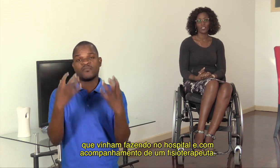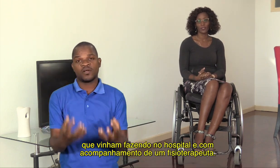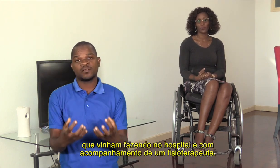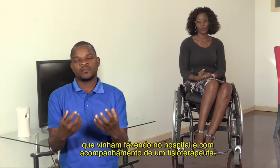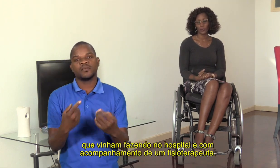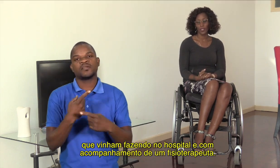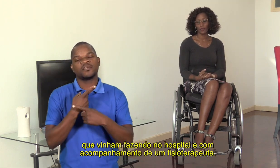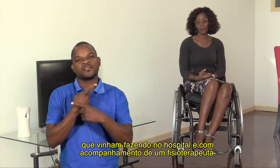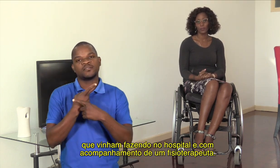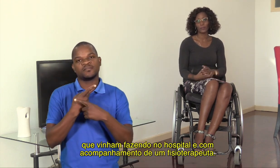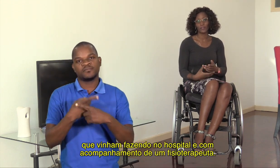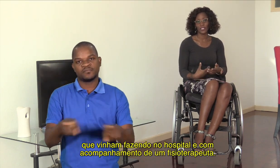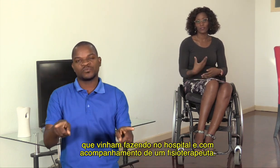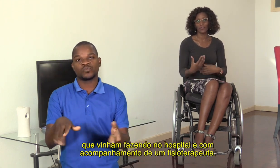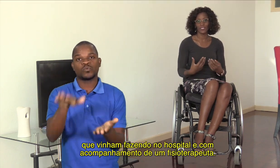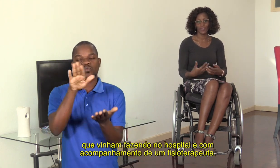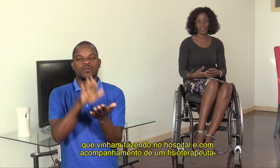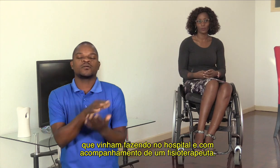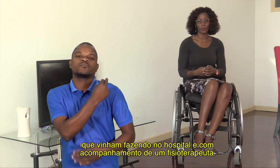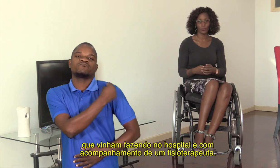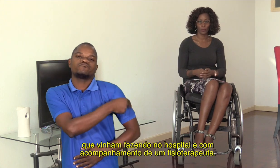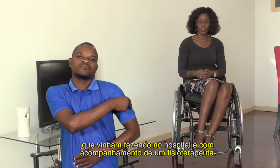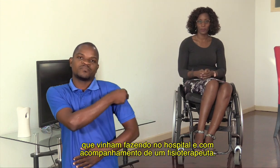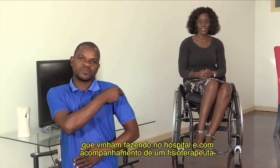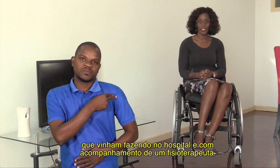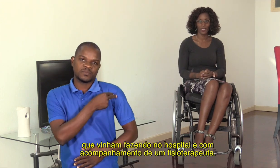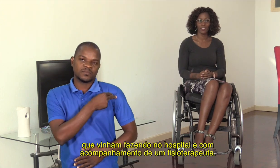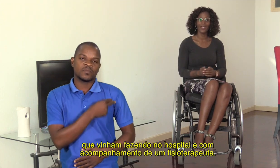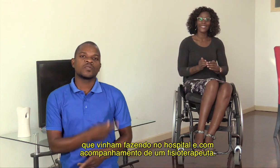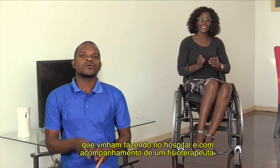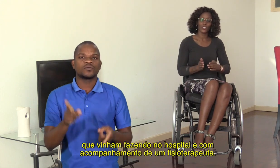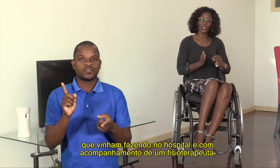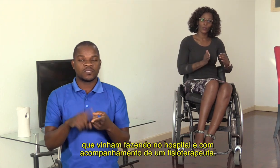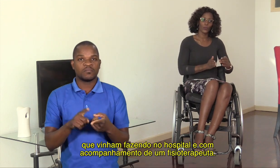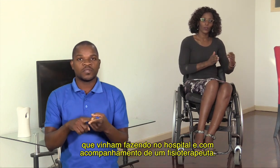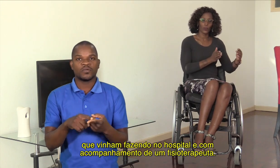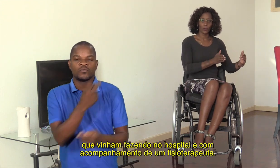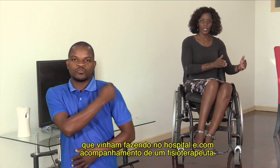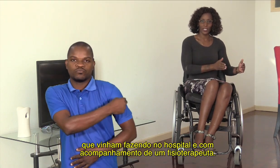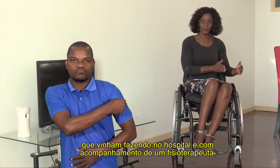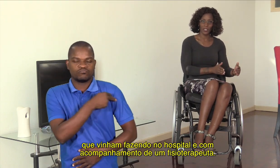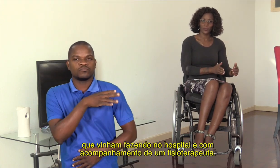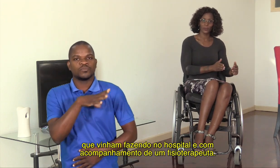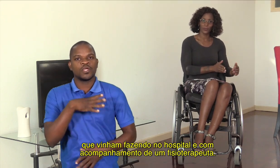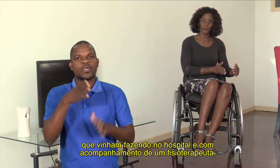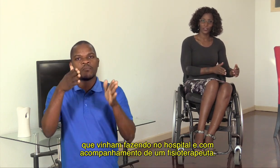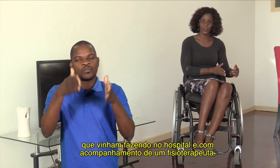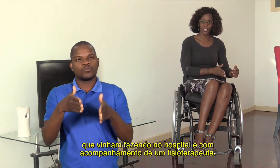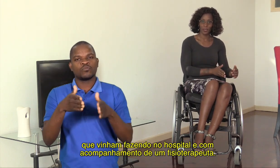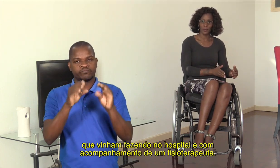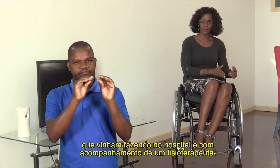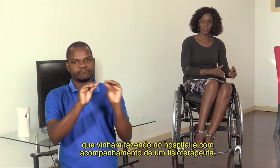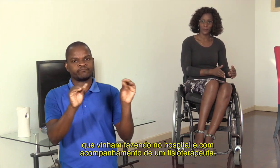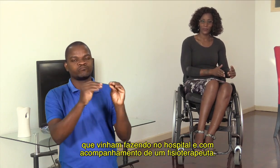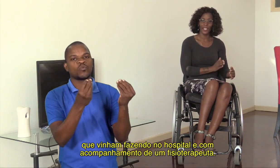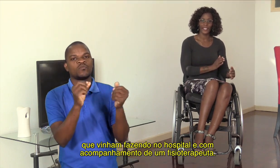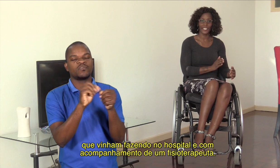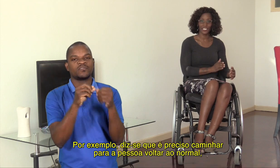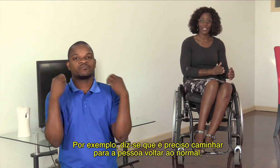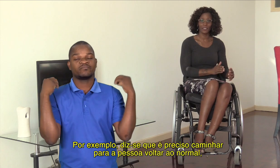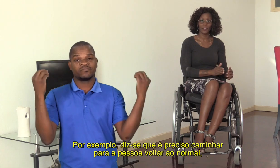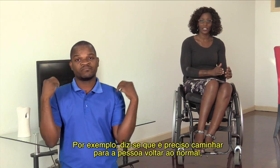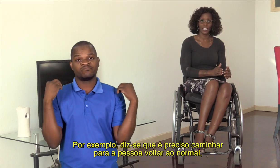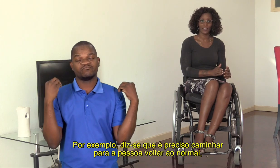que costumavam ou vinham fazendo no hospital e com o acompanhamento de um fisioterapeuta